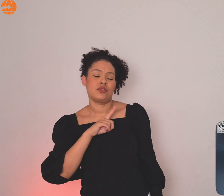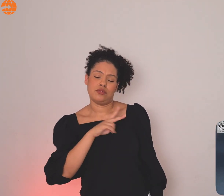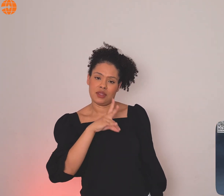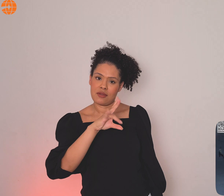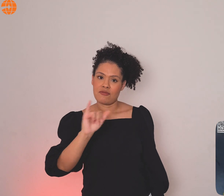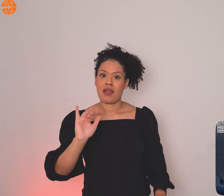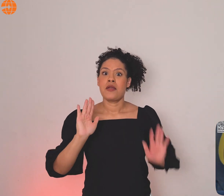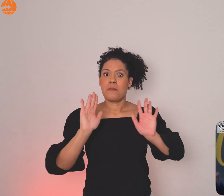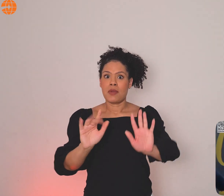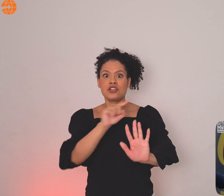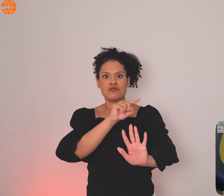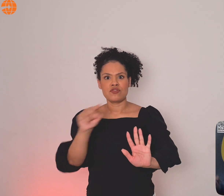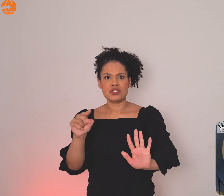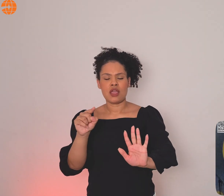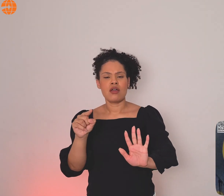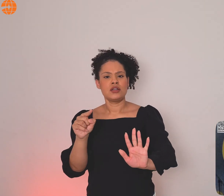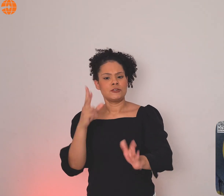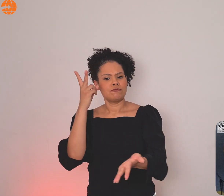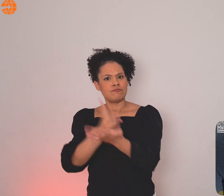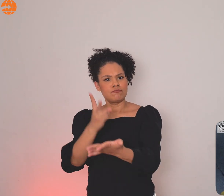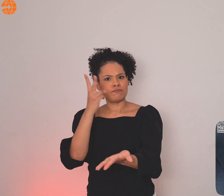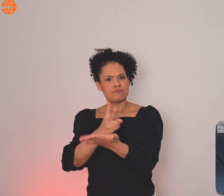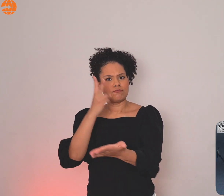para que você veja o mar se abrindo diante da sua vida.